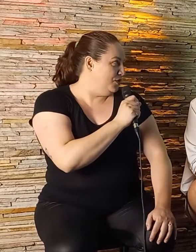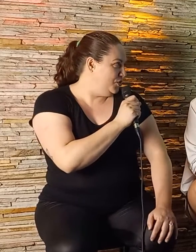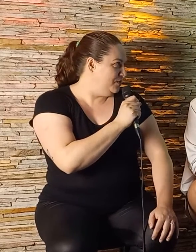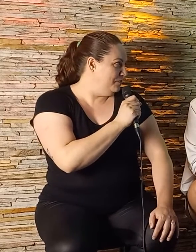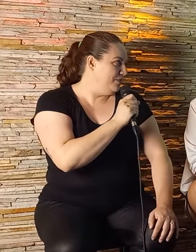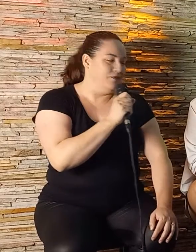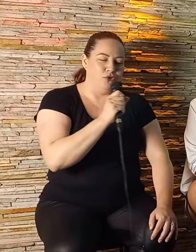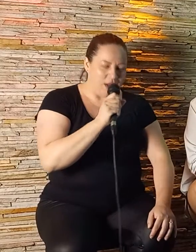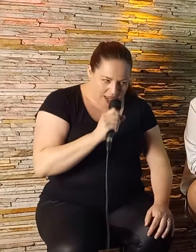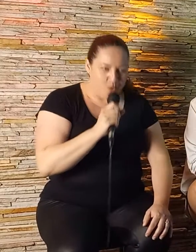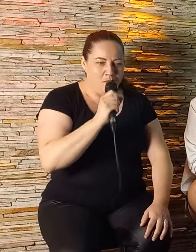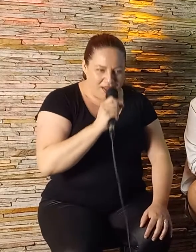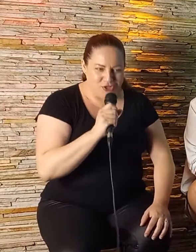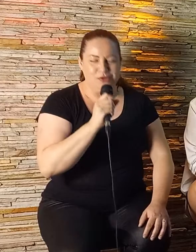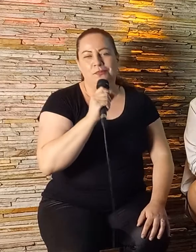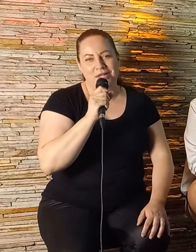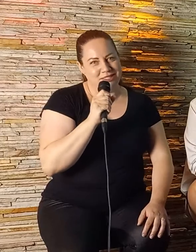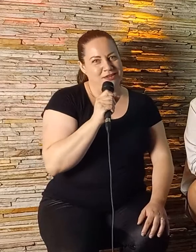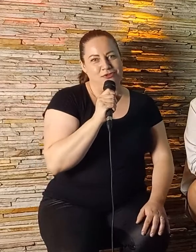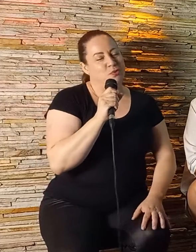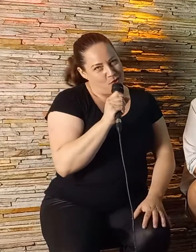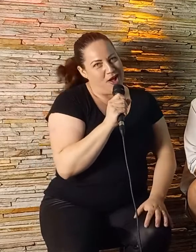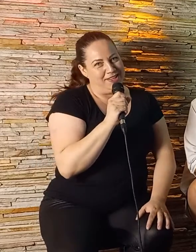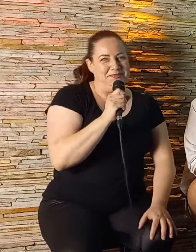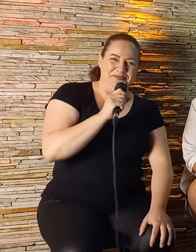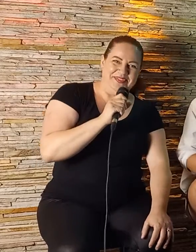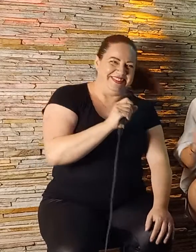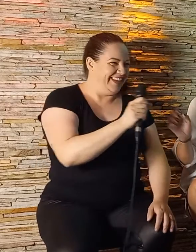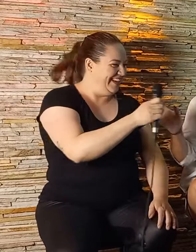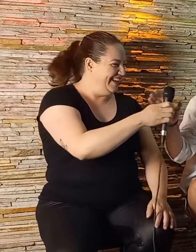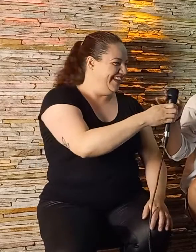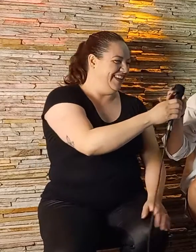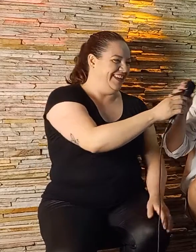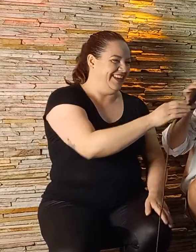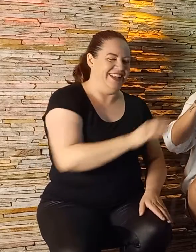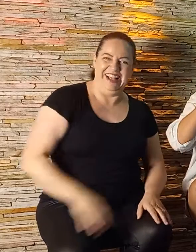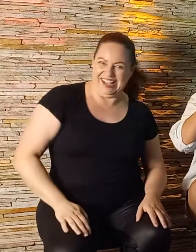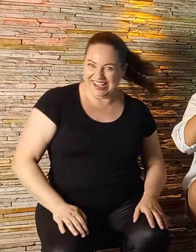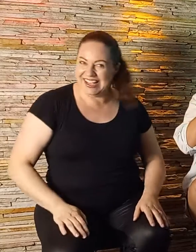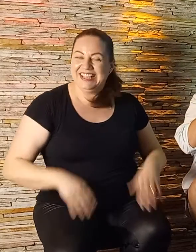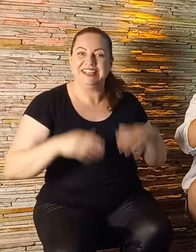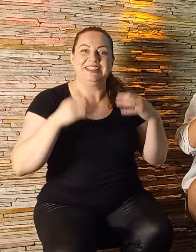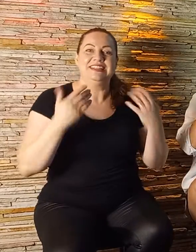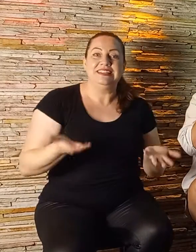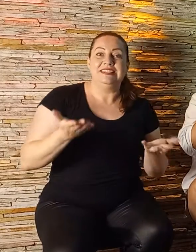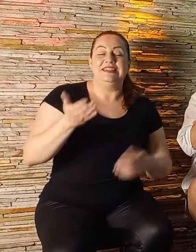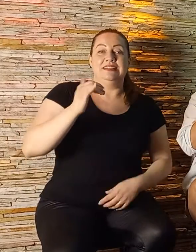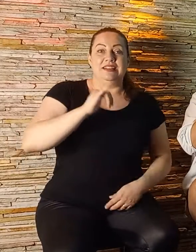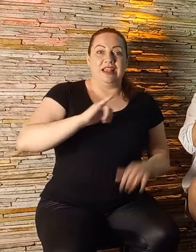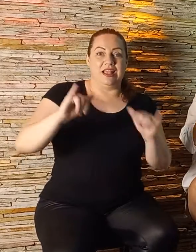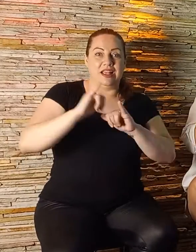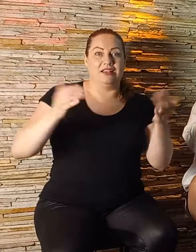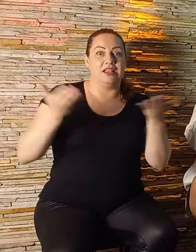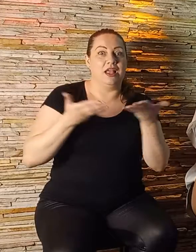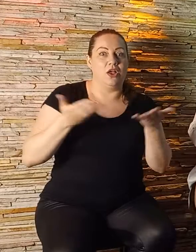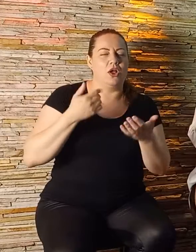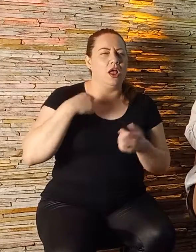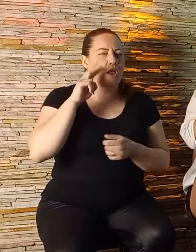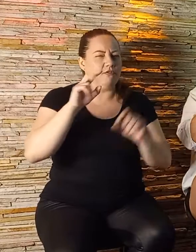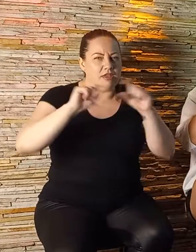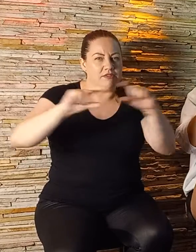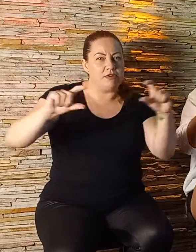muito obrigado por convite foi realmente Mas não tão rápido então gente eu quero dizer para vocês Eu vi uma